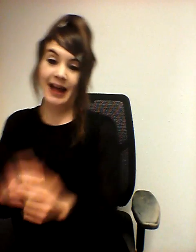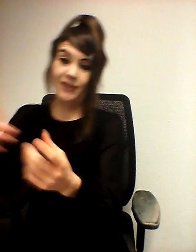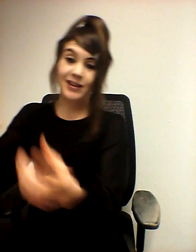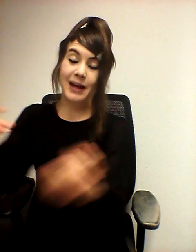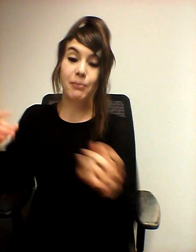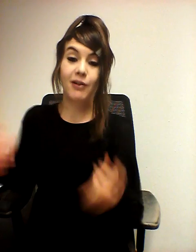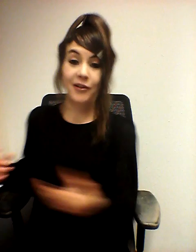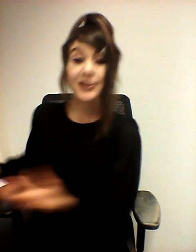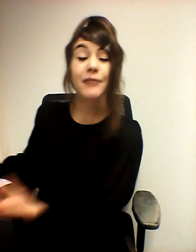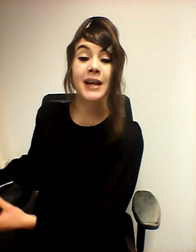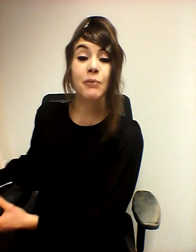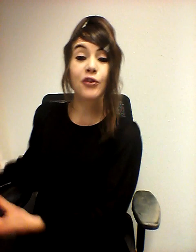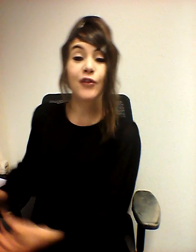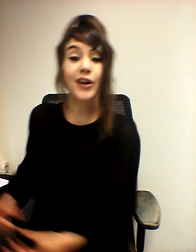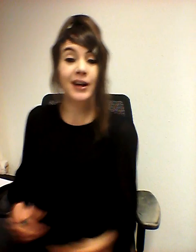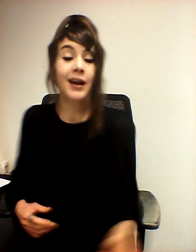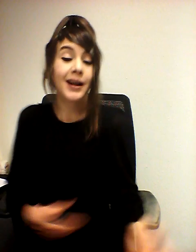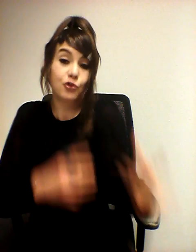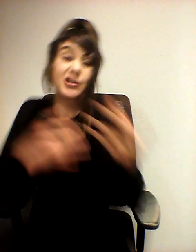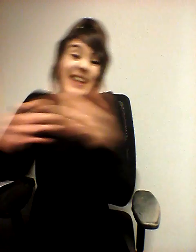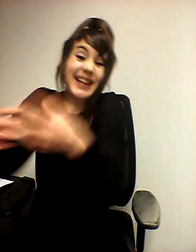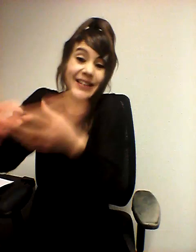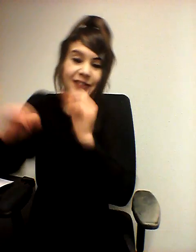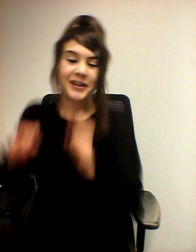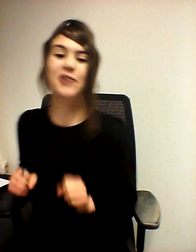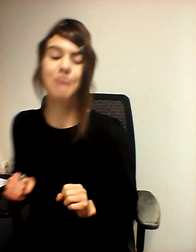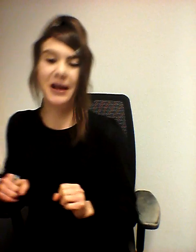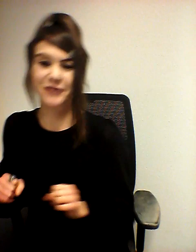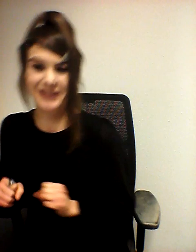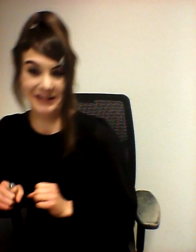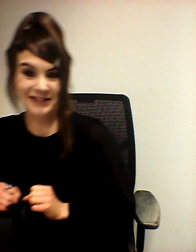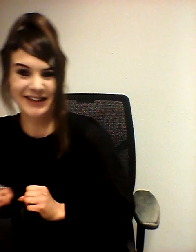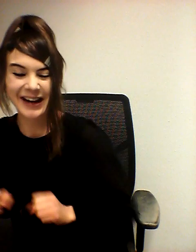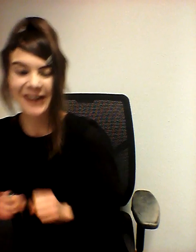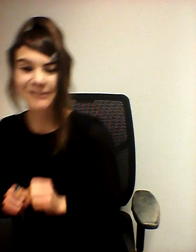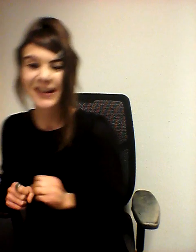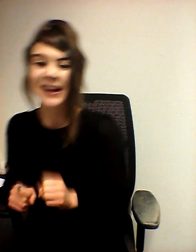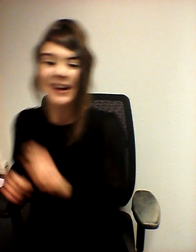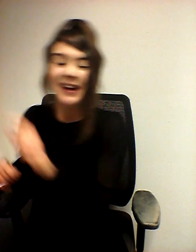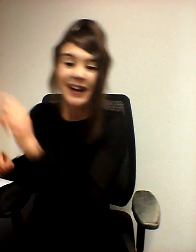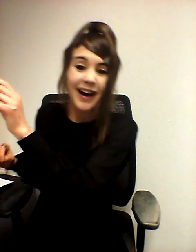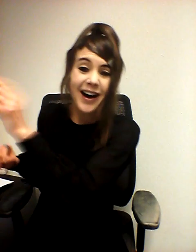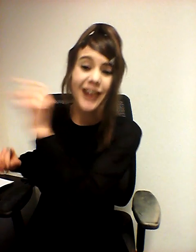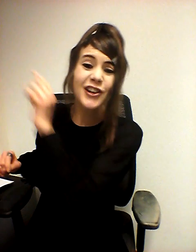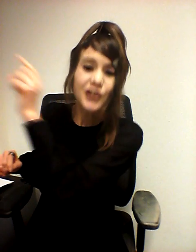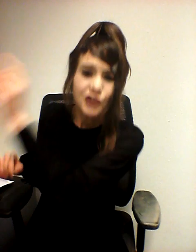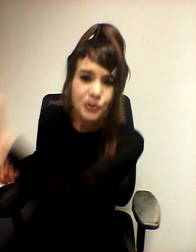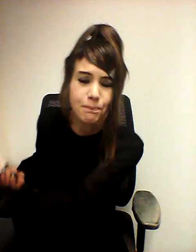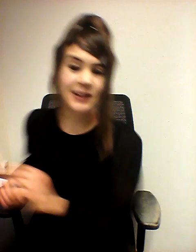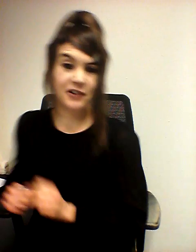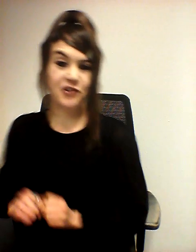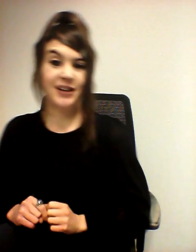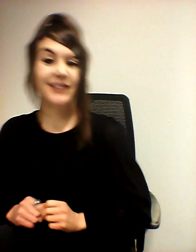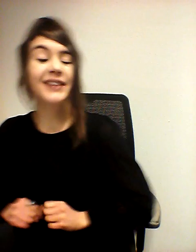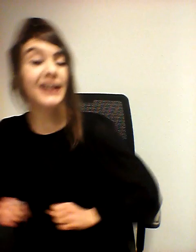eiwitten laat belanden die verteerd moeten worden. En dat is dus in jouw spijsverteringskanaal. Alle spiercellen in